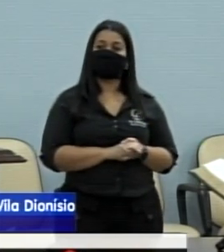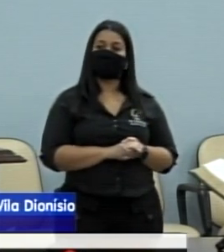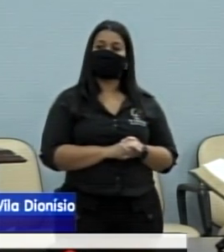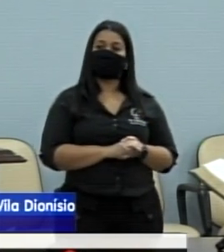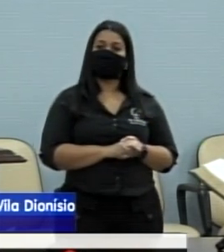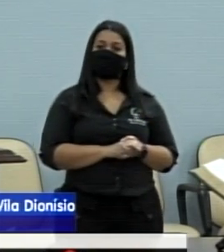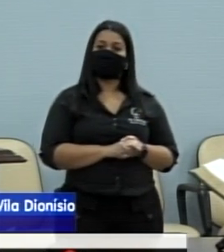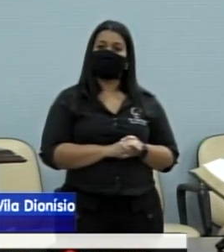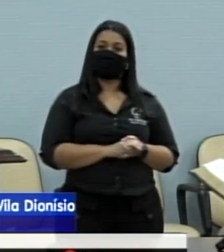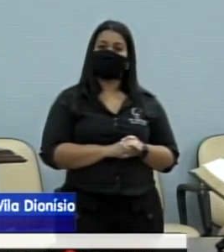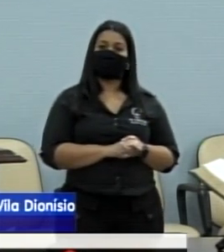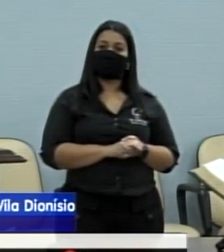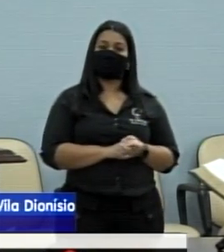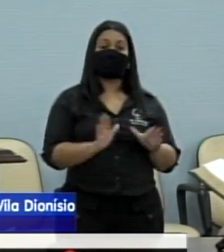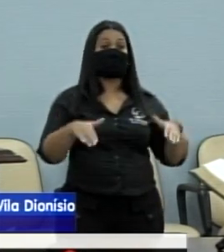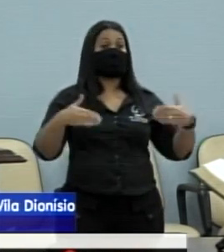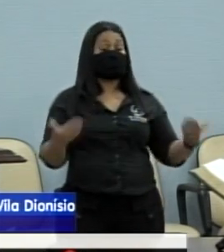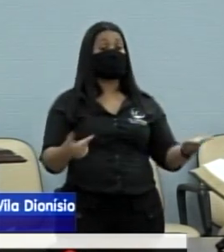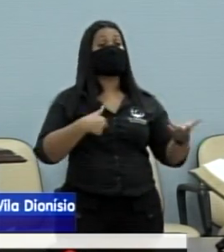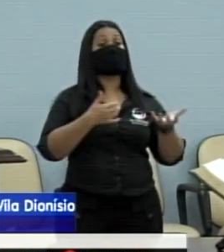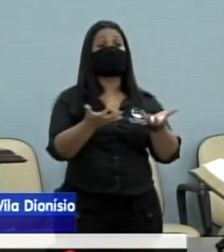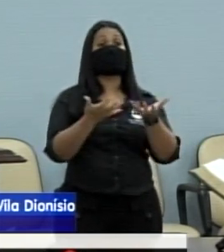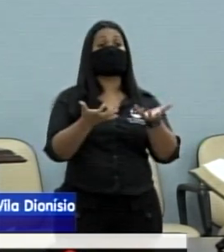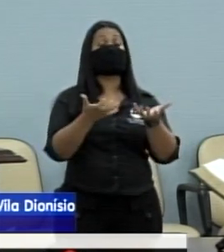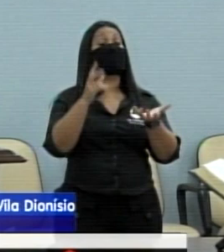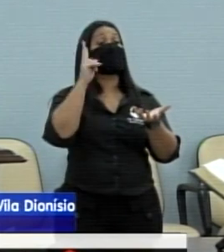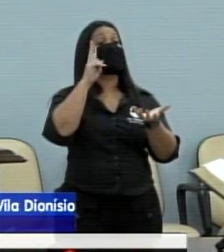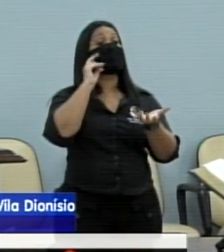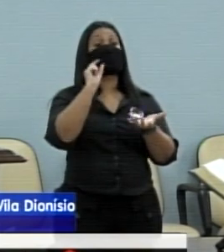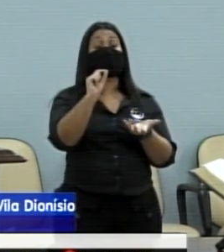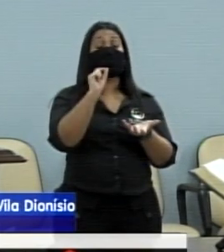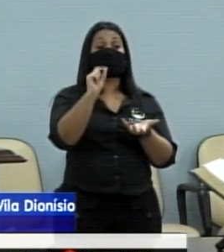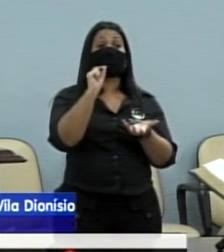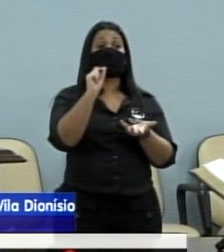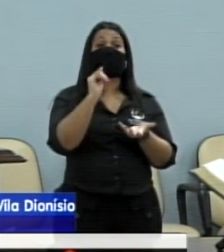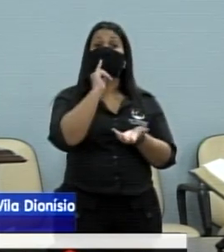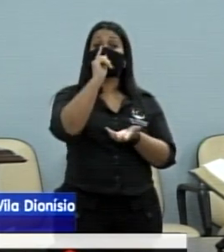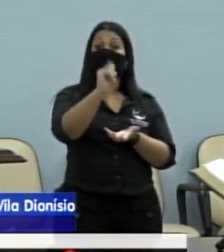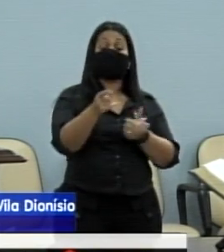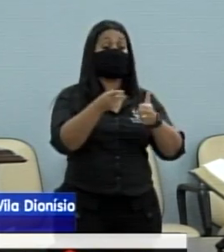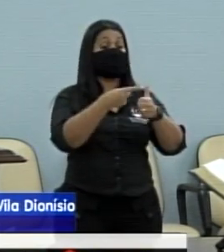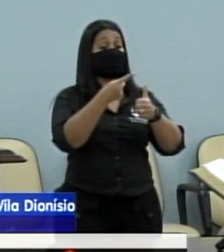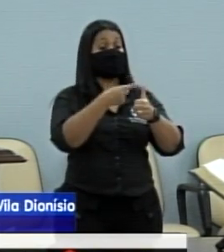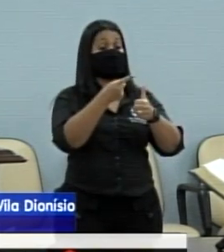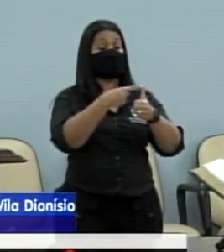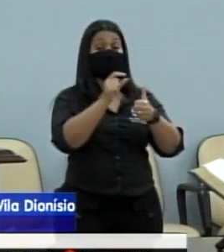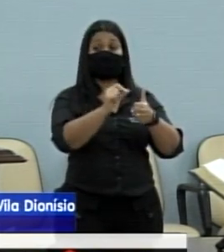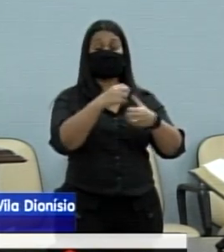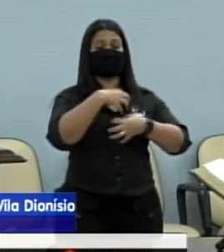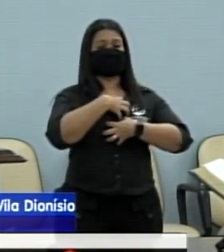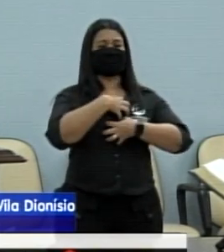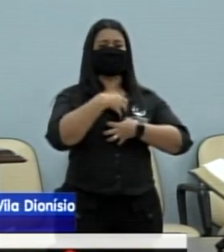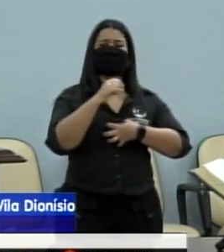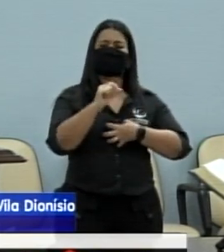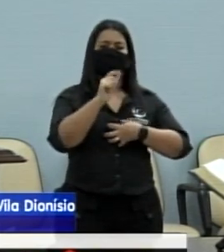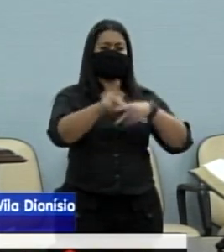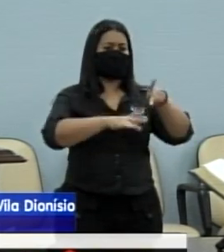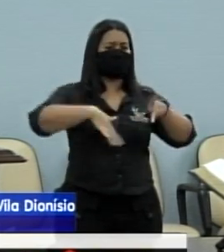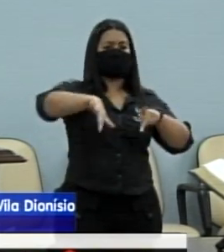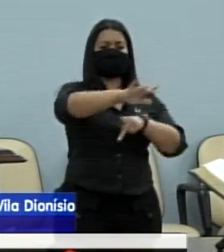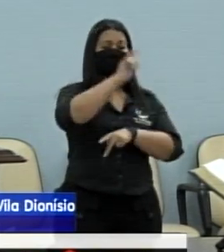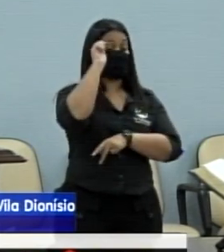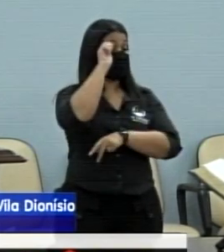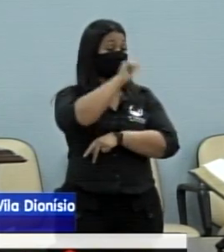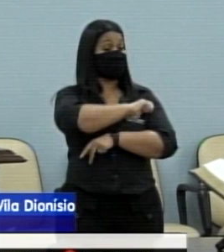Olha lá. É isso aí, ó. Bom, eu gostaria de lembrar que eu gostaria de colocar a primeira situação, né? A sensação que a gente tem é que a população de Rio Preto